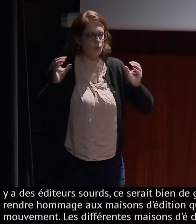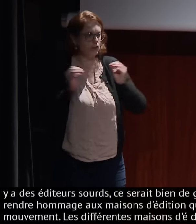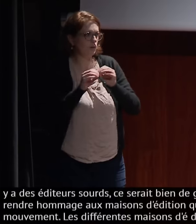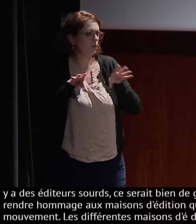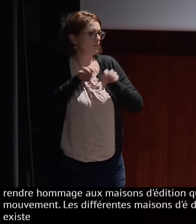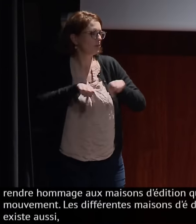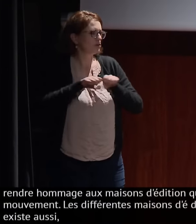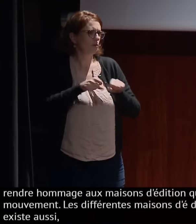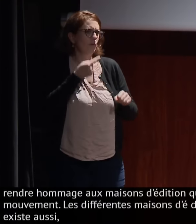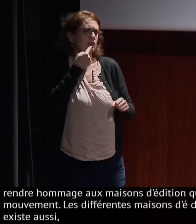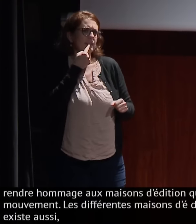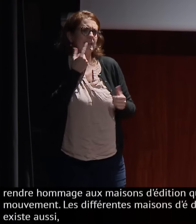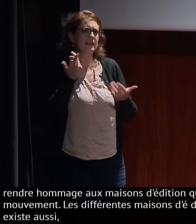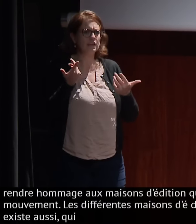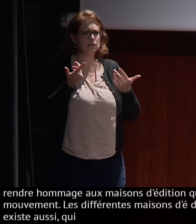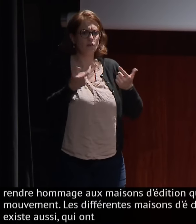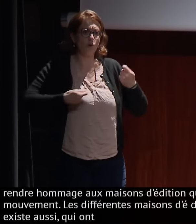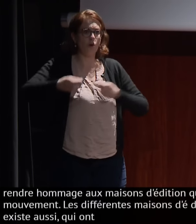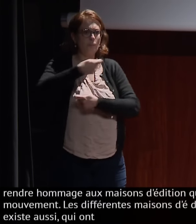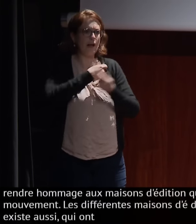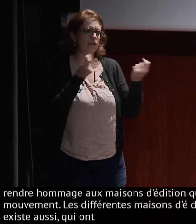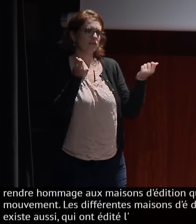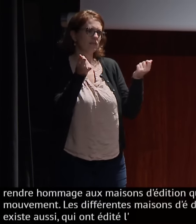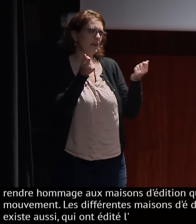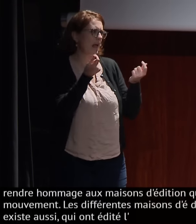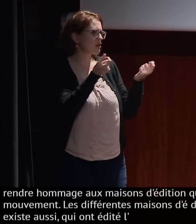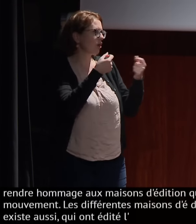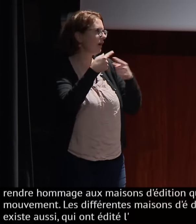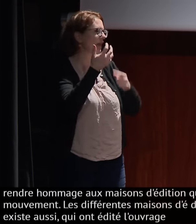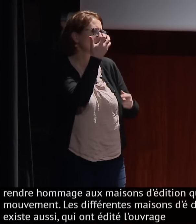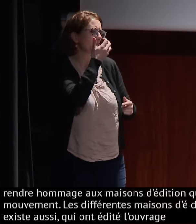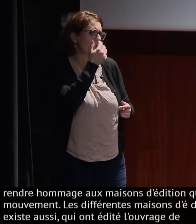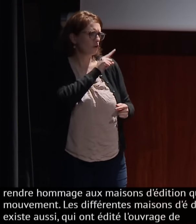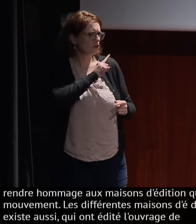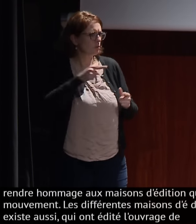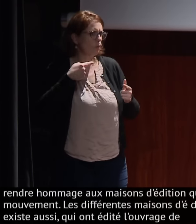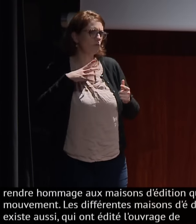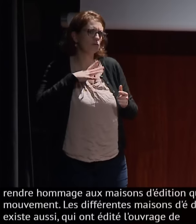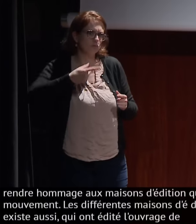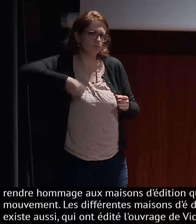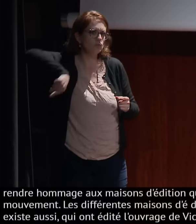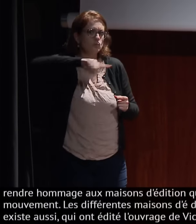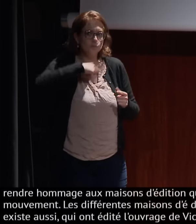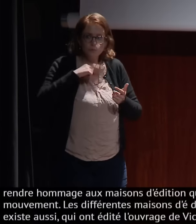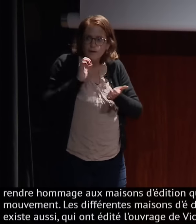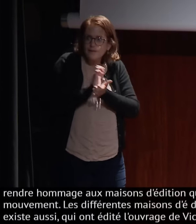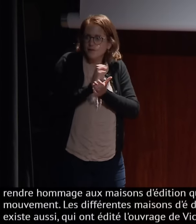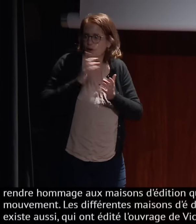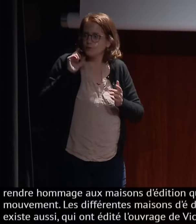édité l'ouvrage de Victor. C'est vrai qu'il y a un enjeu.